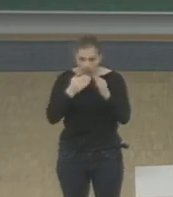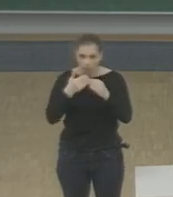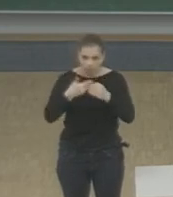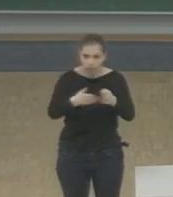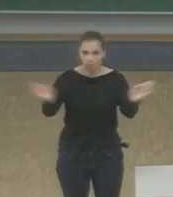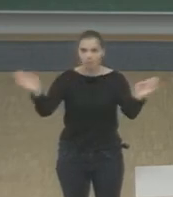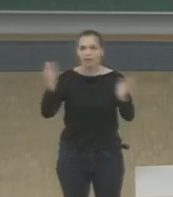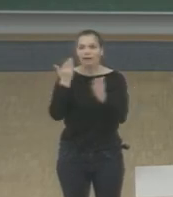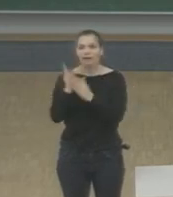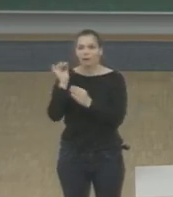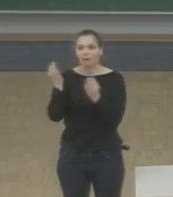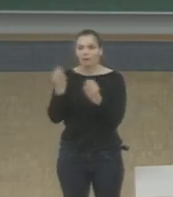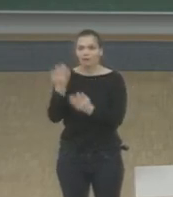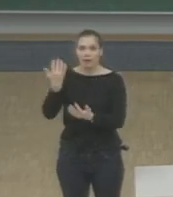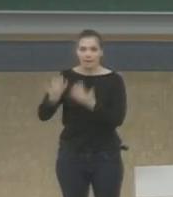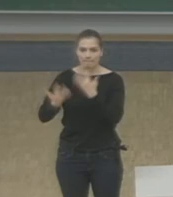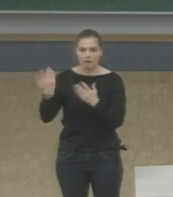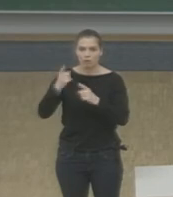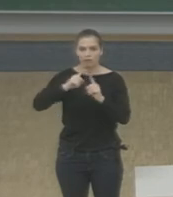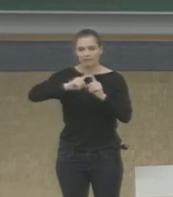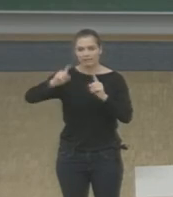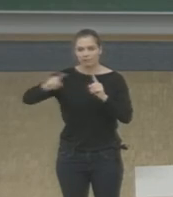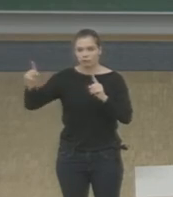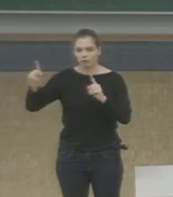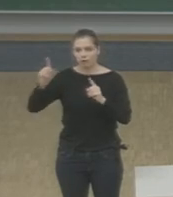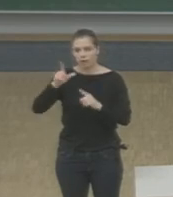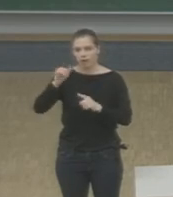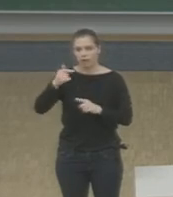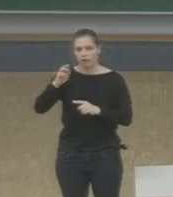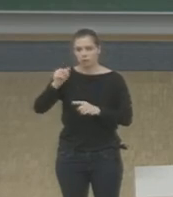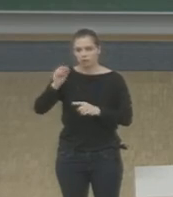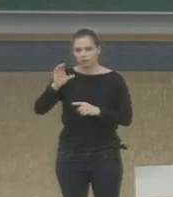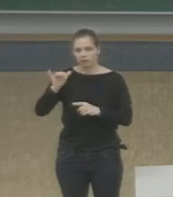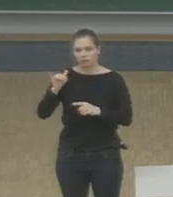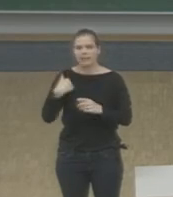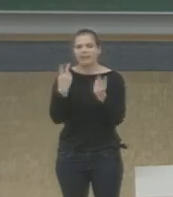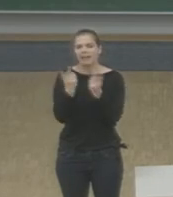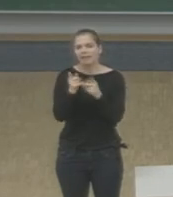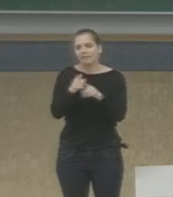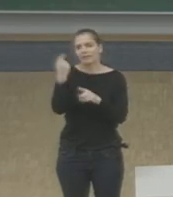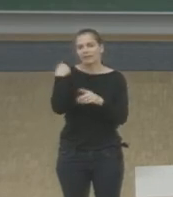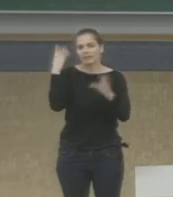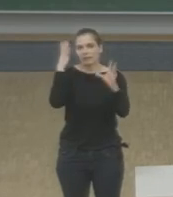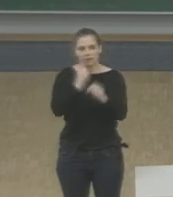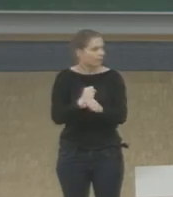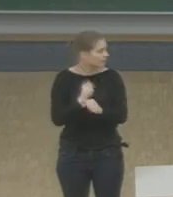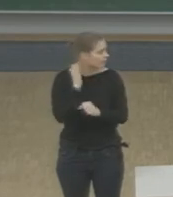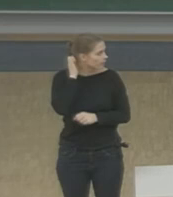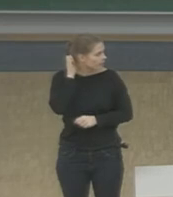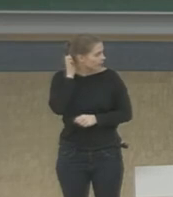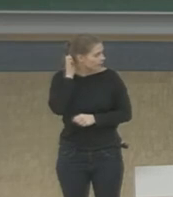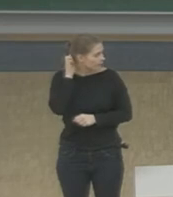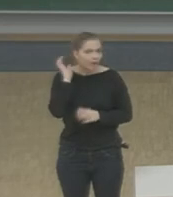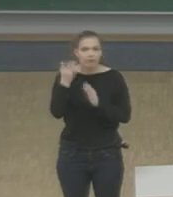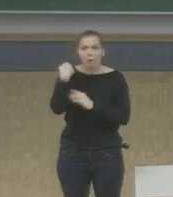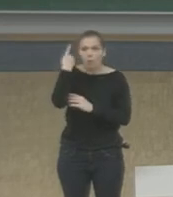ernstzunehmende Ansätze von Mathematical bzw. Statistical Literacy. Ich mache das jetzt übrigens so ähnlich wie die gestern Abend, wie sie etwa auch unser